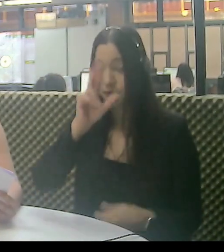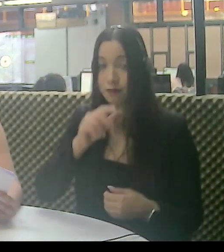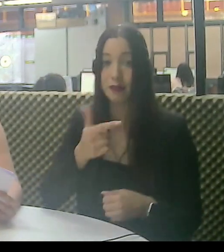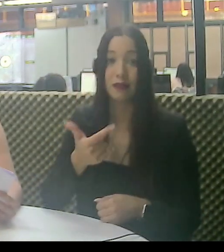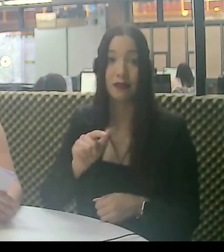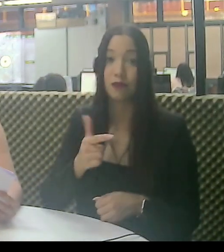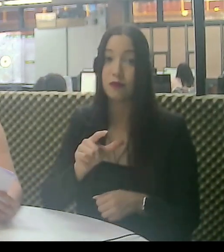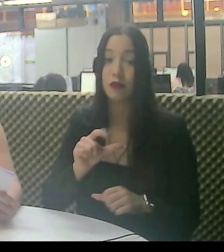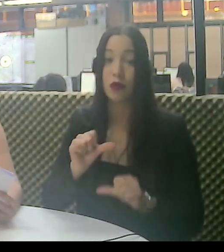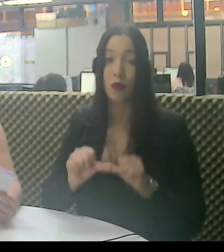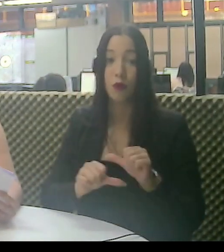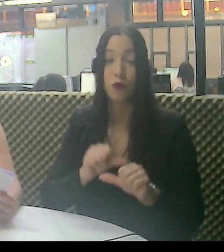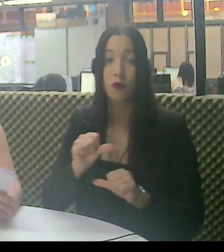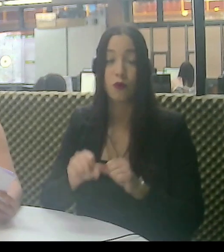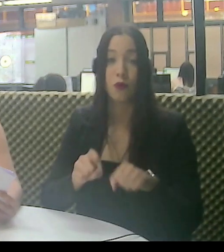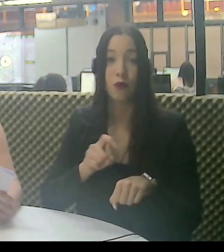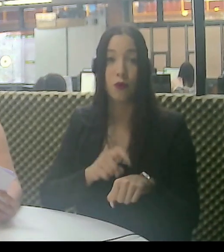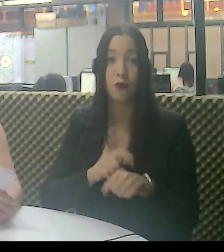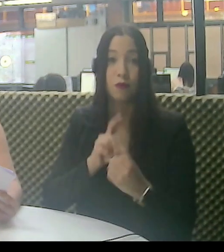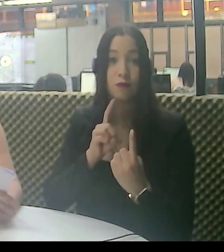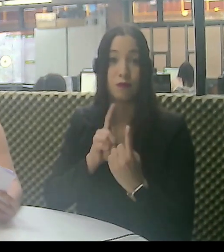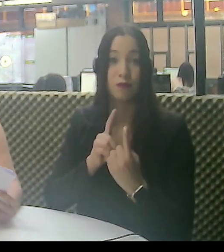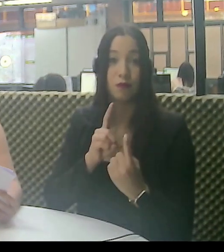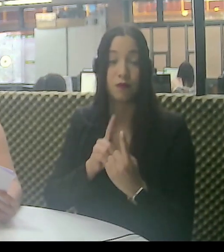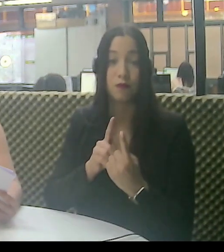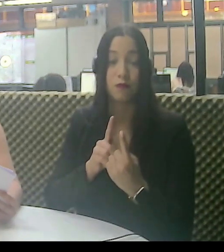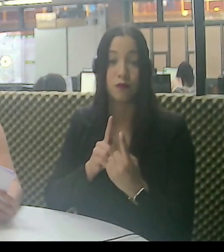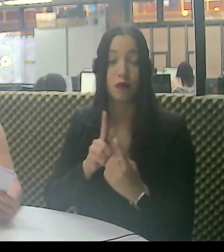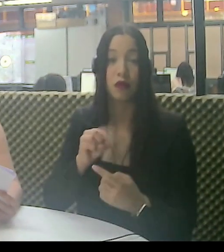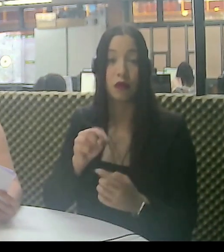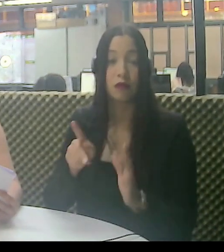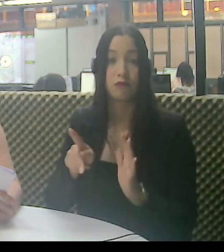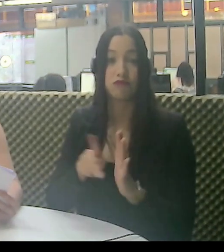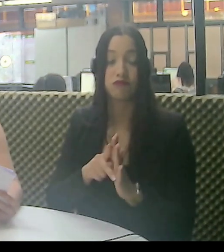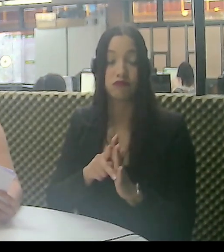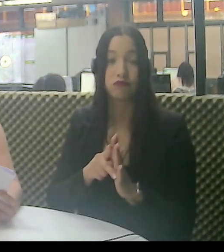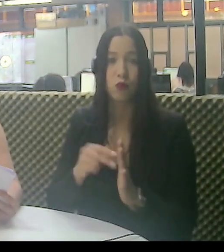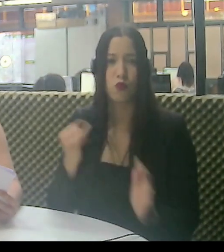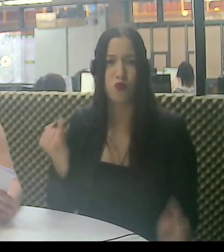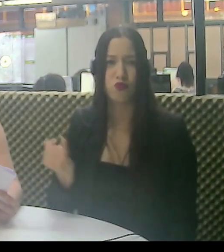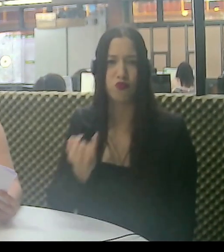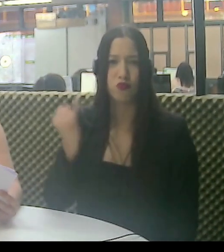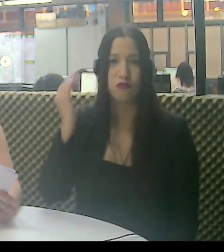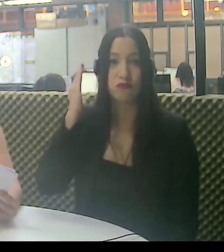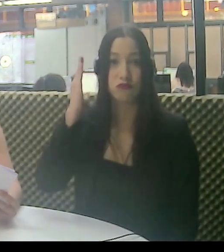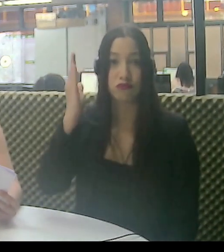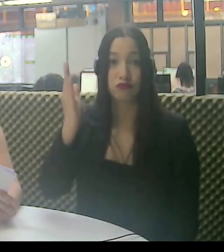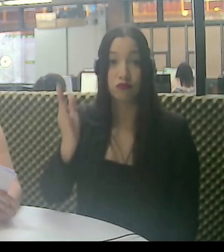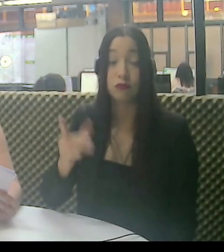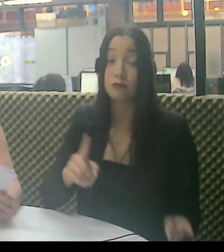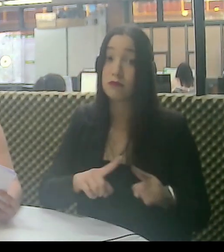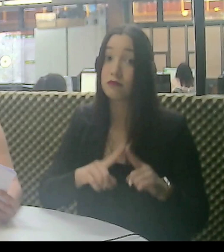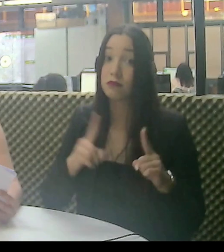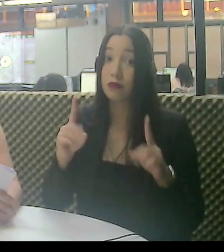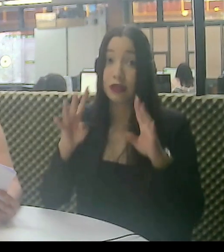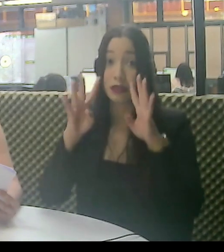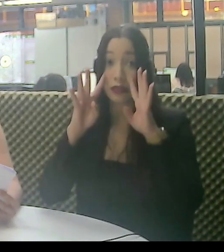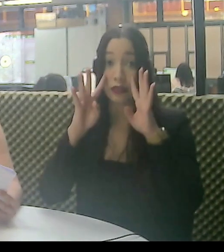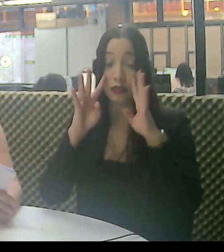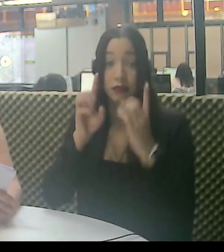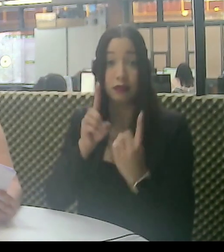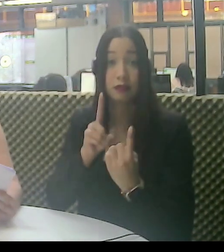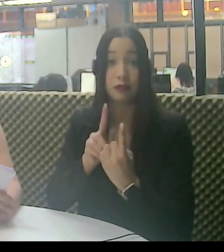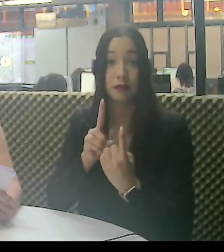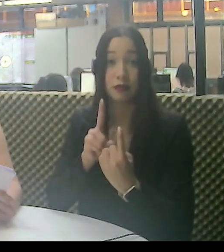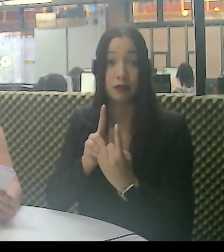haverá alteração no horário de atendimento de serviços considerados essenciais e contínuos mas é preciso estar atento ao atendimento